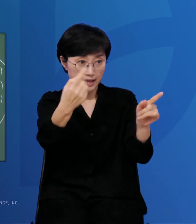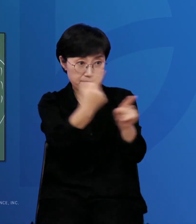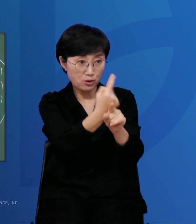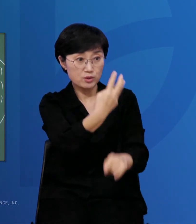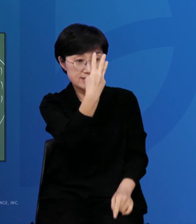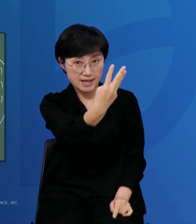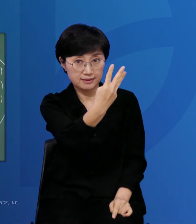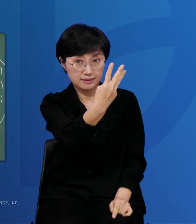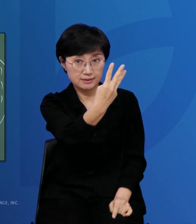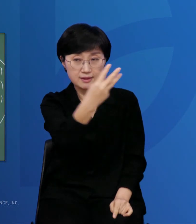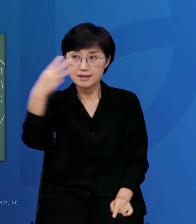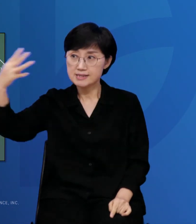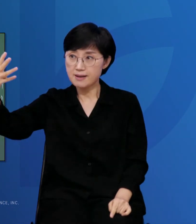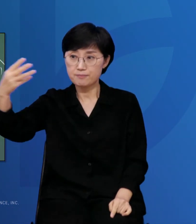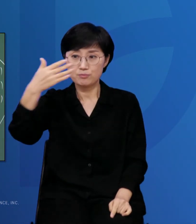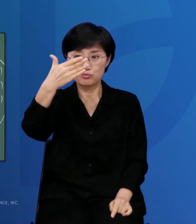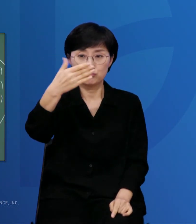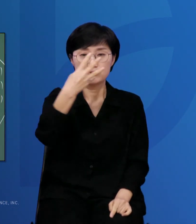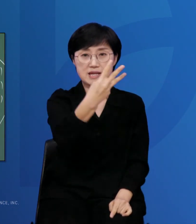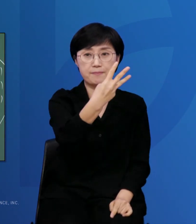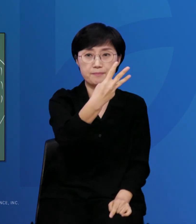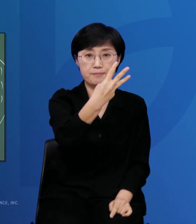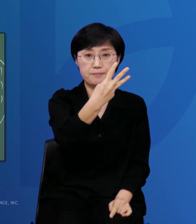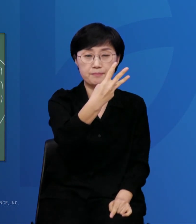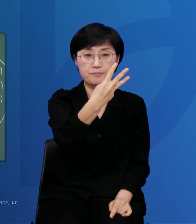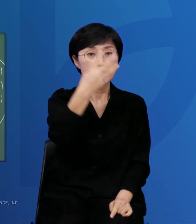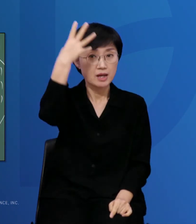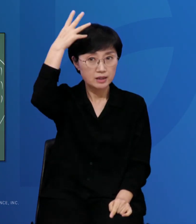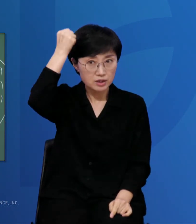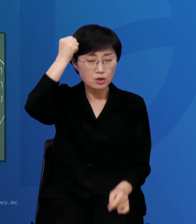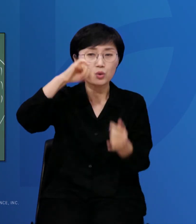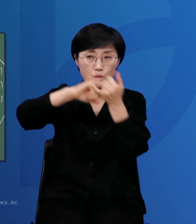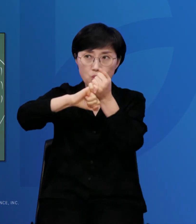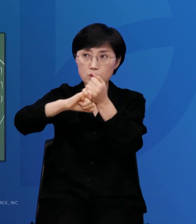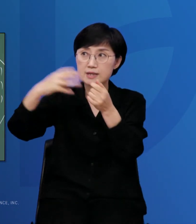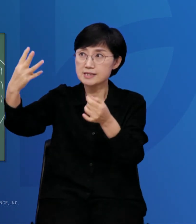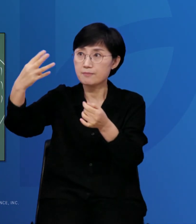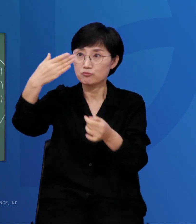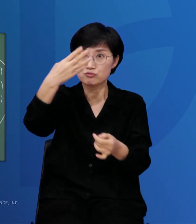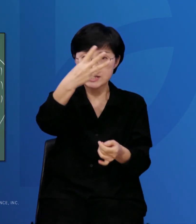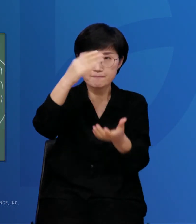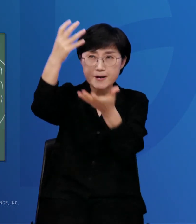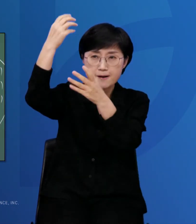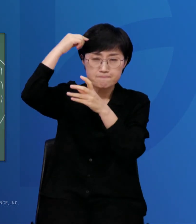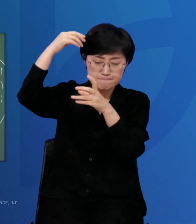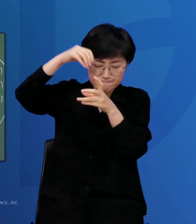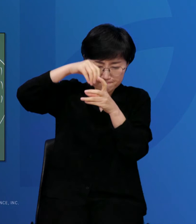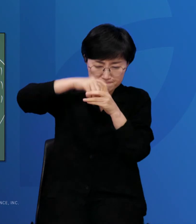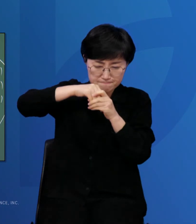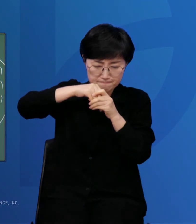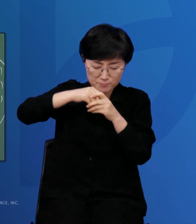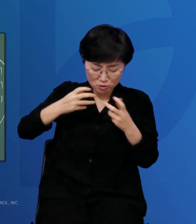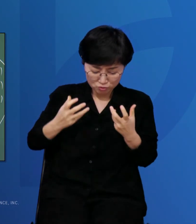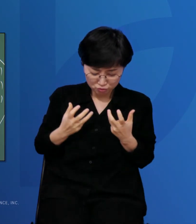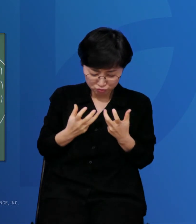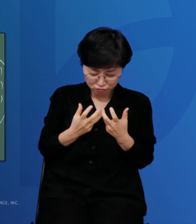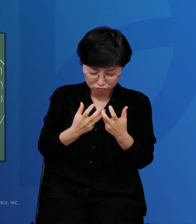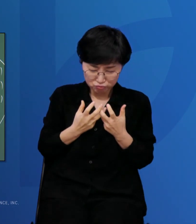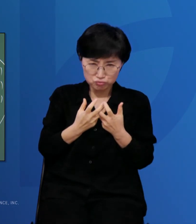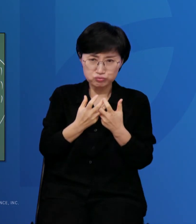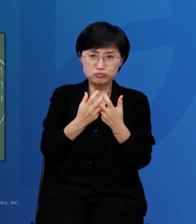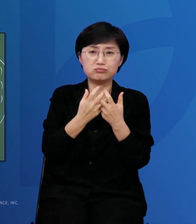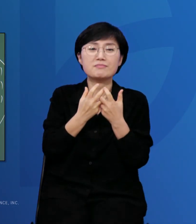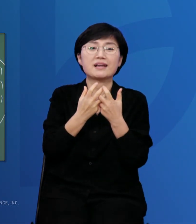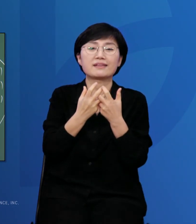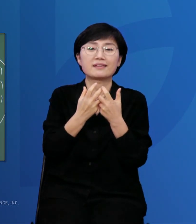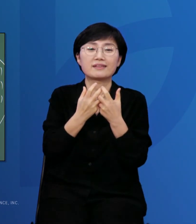가지. 改变时代的三个。 시스템이죠. 就系统。 이게 내 안에. 这个在我里面。 이걸로 충만해지니까 나간다 이게.